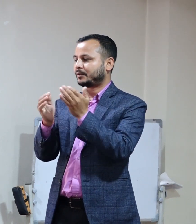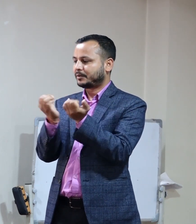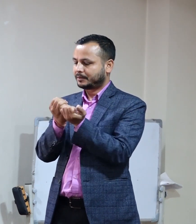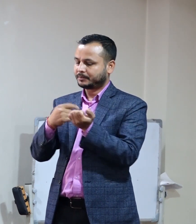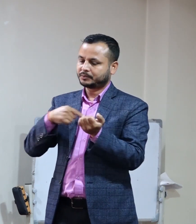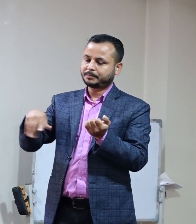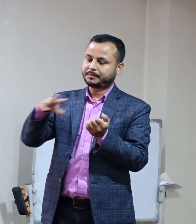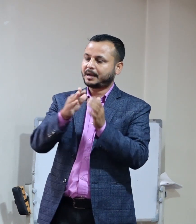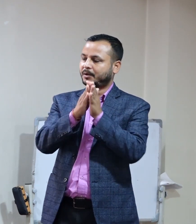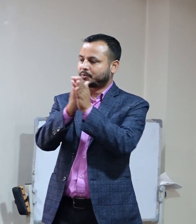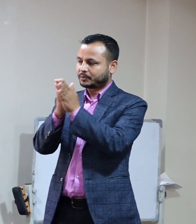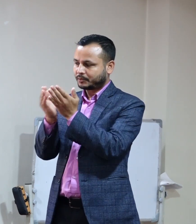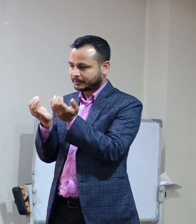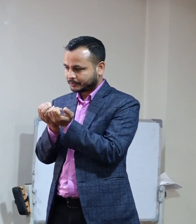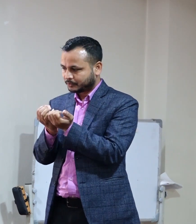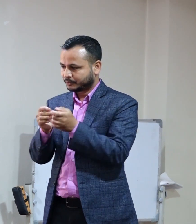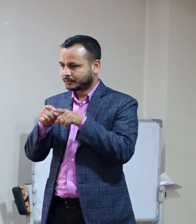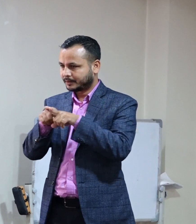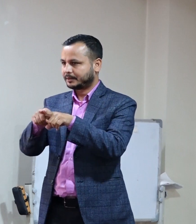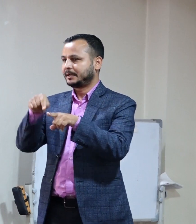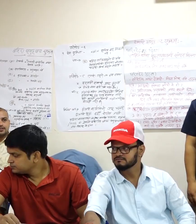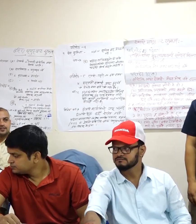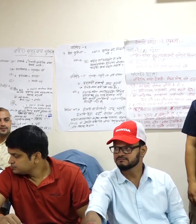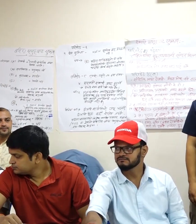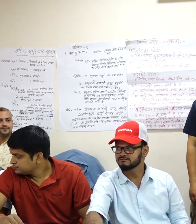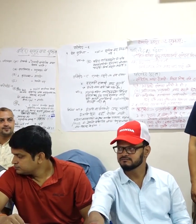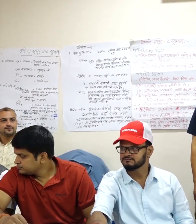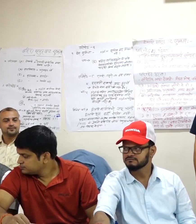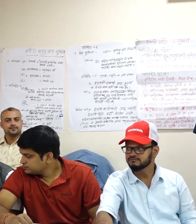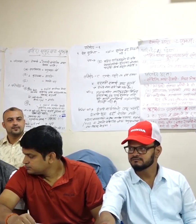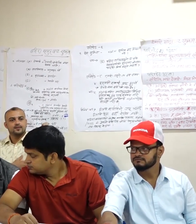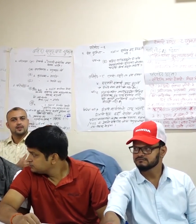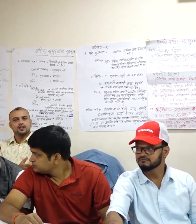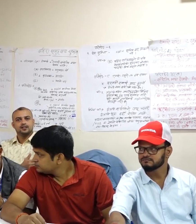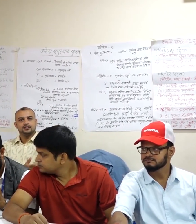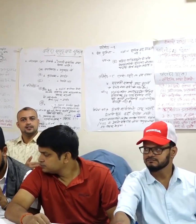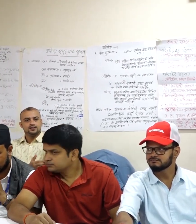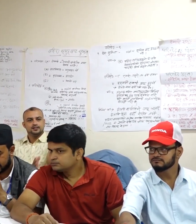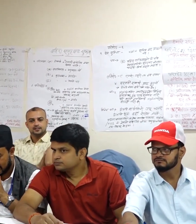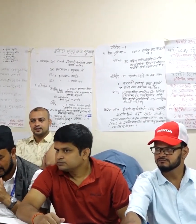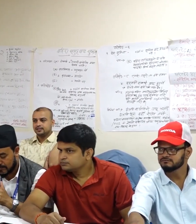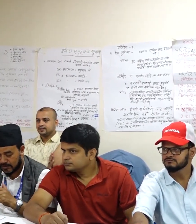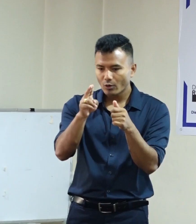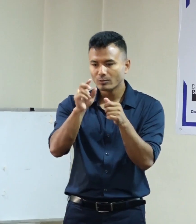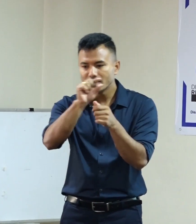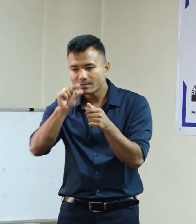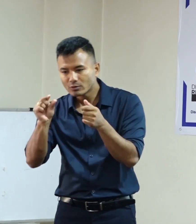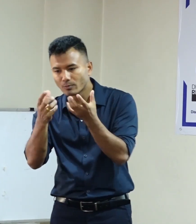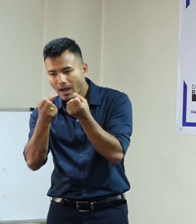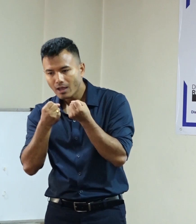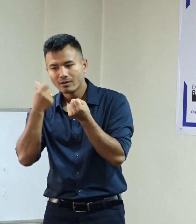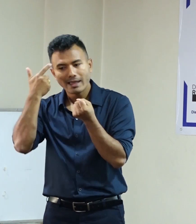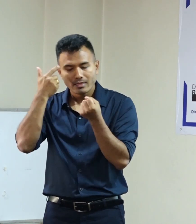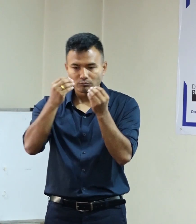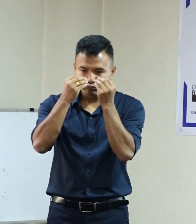गरेर सञ्चालन गर्नको लागि चाहिँ म यहाँ सम्पूर्णलाई अनुरोध गर्न चाहन्छु। कार्यक्रममा संविधान सभा सदस्य राघव वीर जोशी, राष्ट्रिय सांकेतिक भाषा